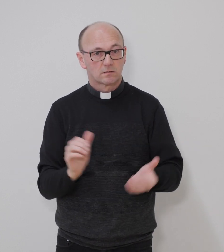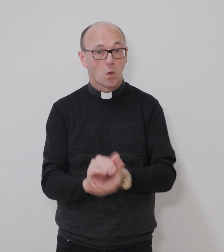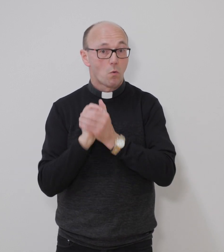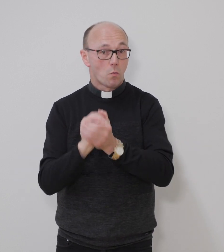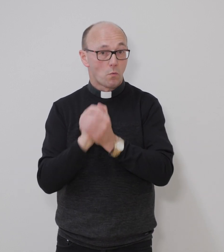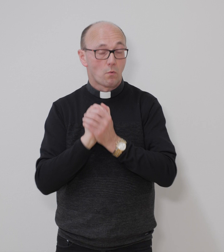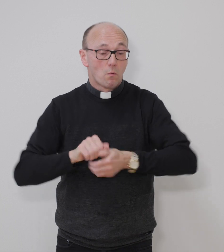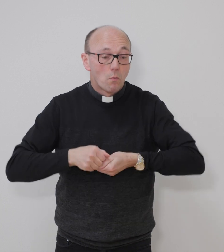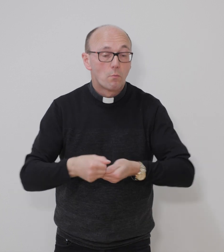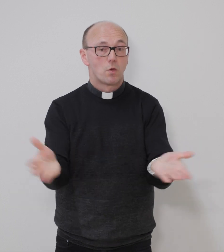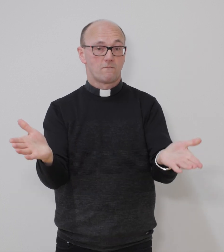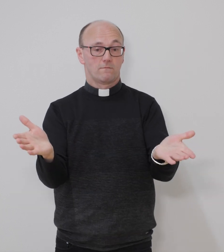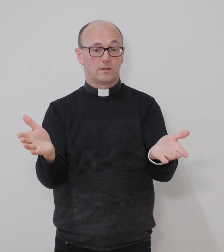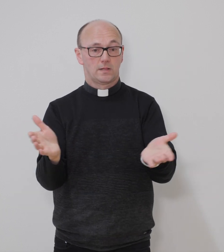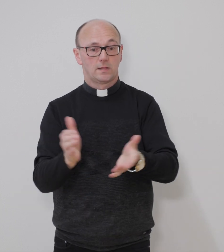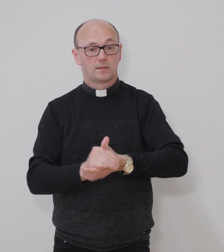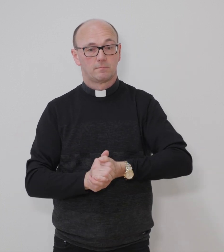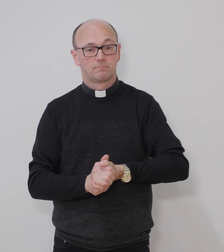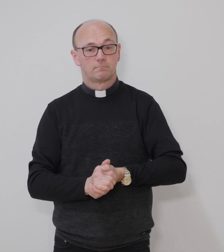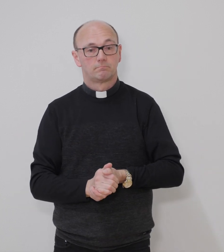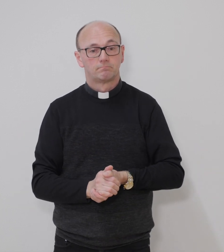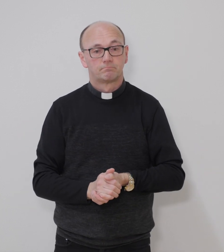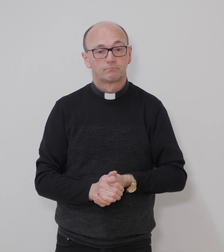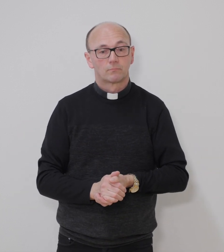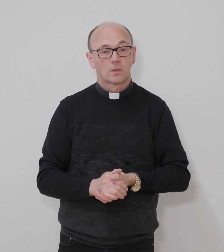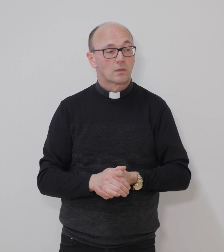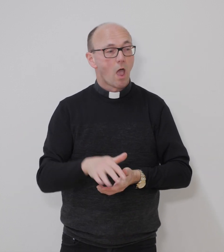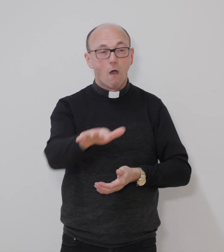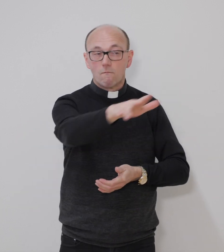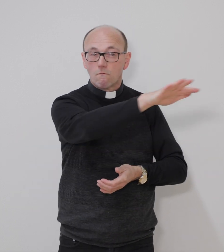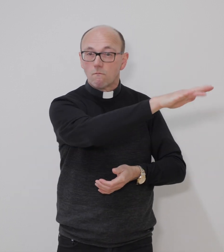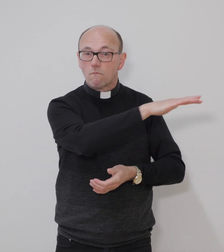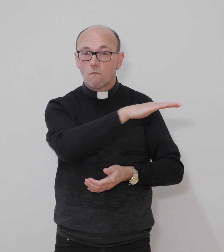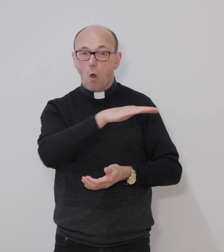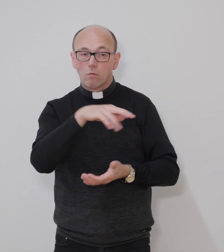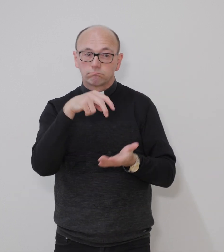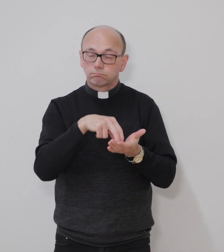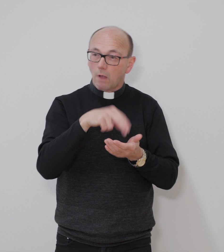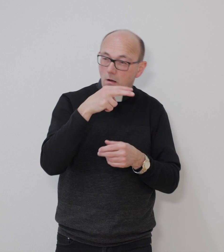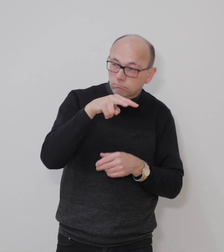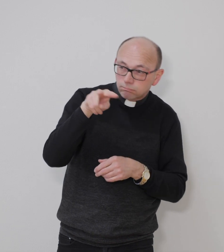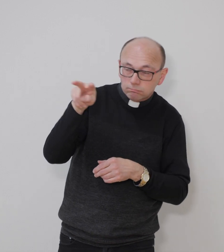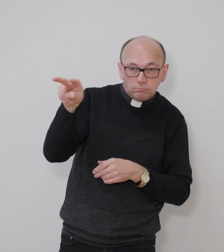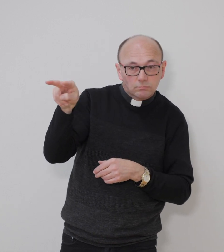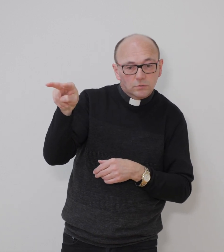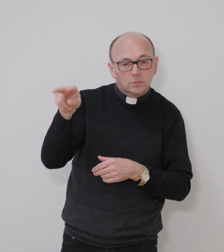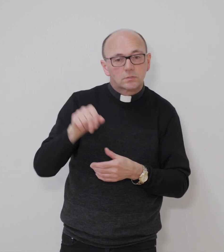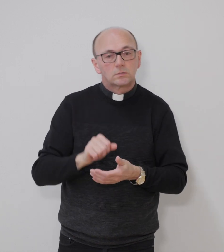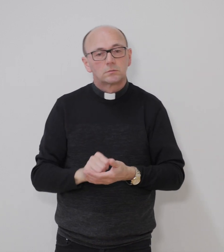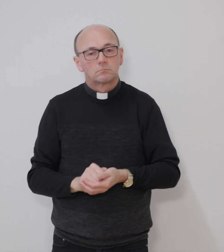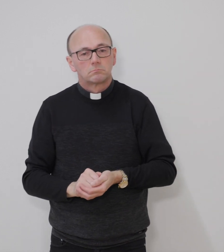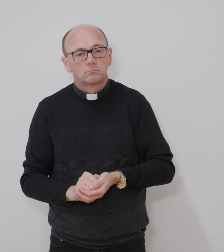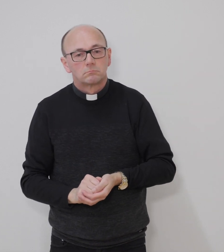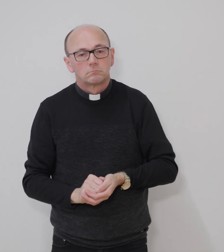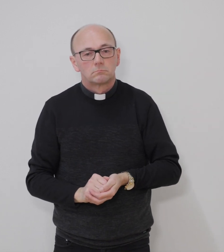Los. Das Volk stand dabei und schaute zu. Auch die führenden Männer verlachten ihn und